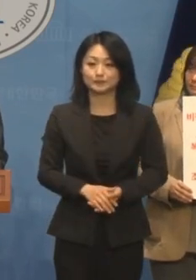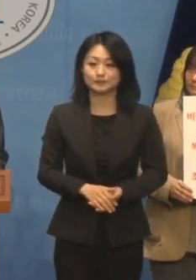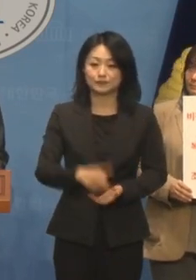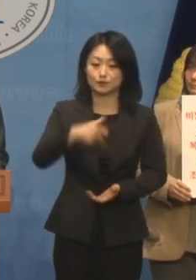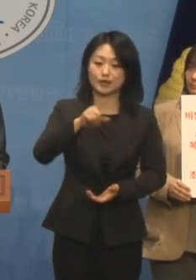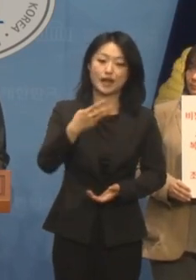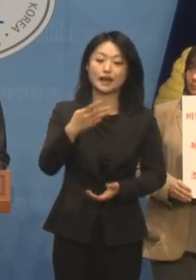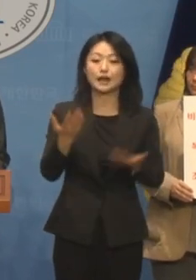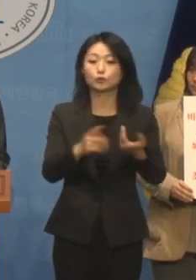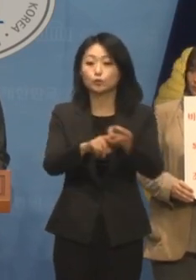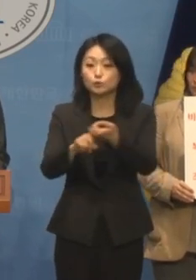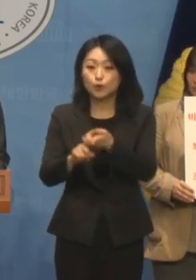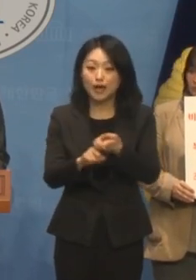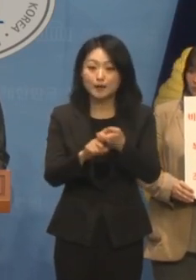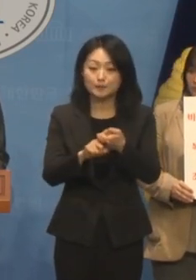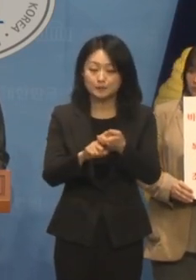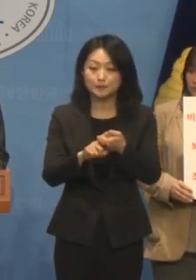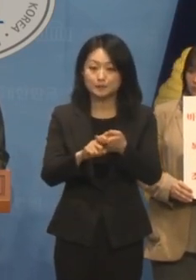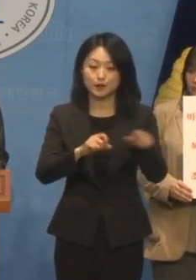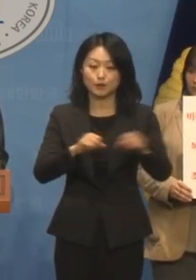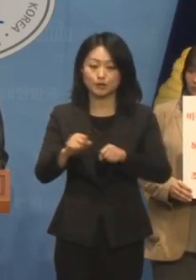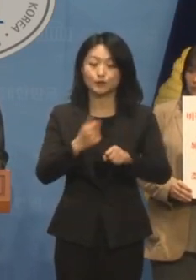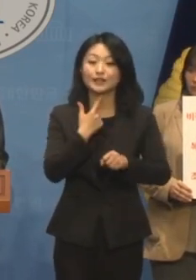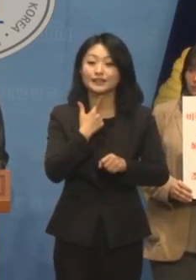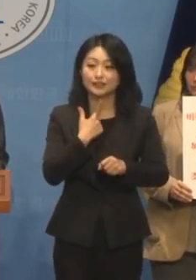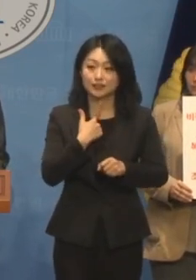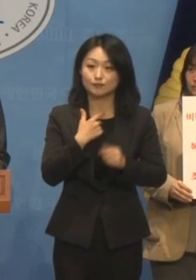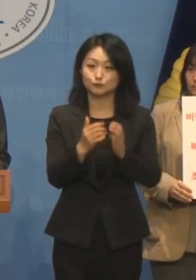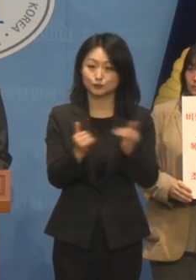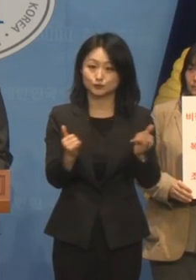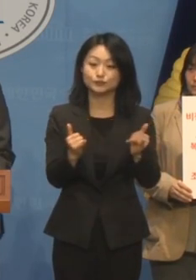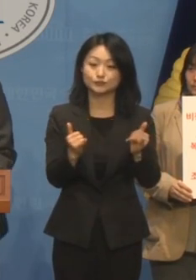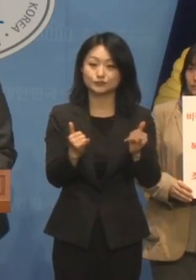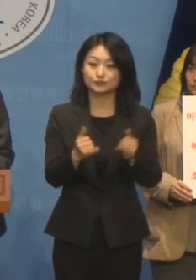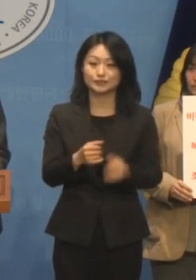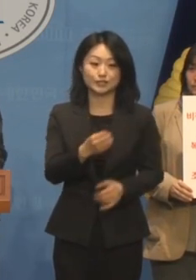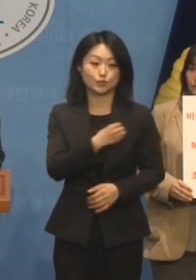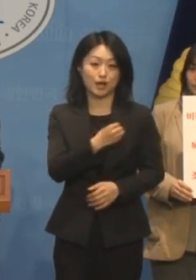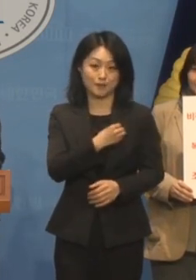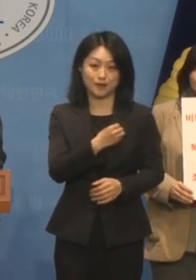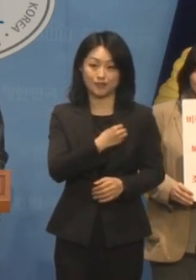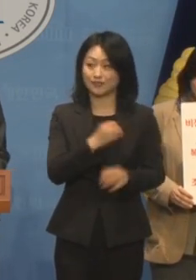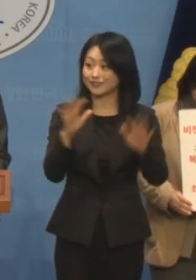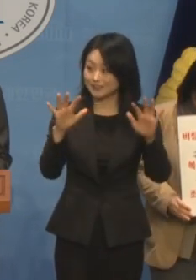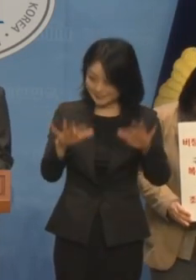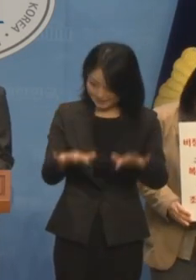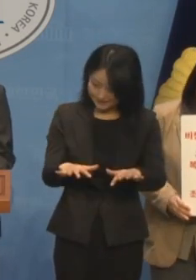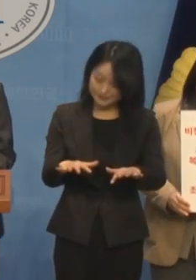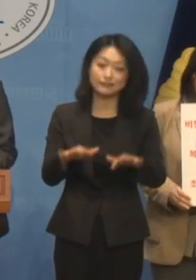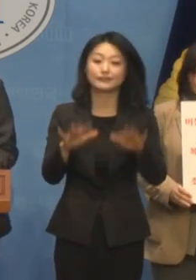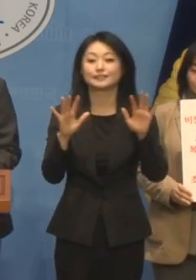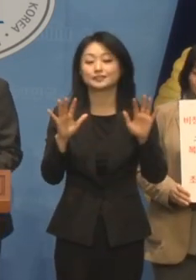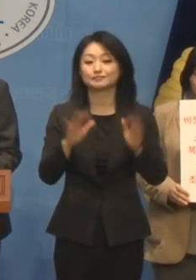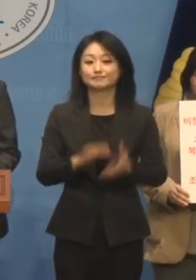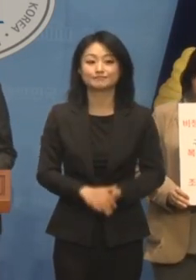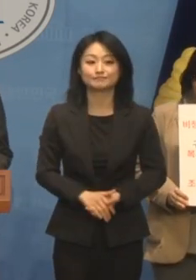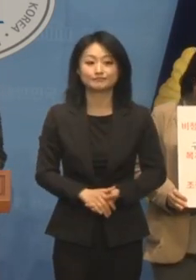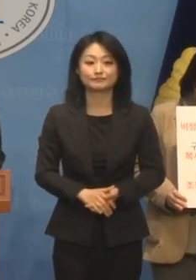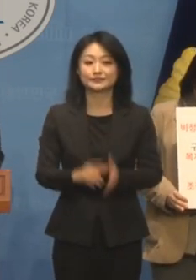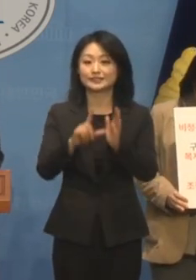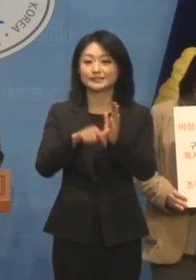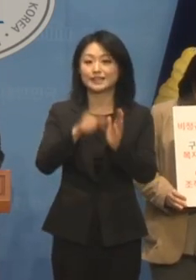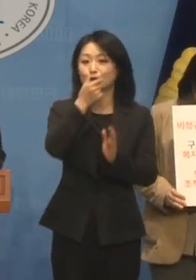카라 노동조합에서 또 함께 이 자리 참석을 해주셨습니다. 우리 조합원도 인사 같이 해주시죠. 네, 시간이